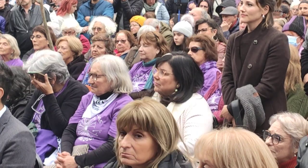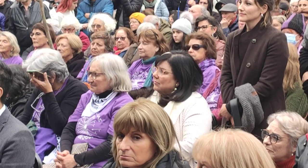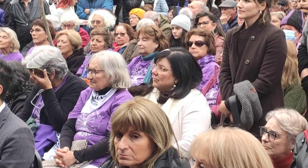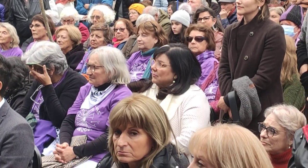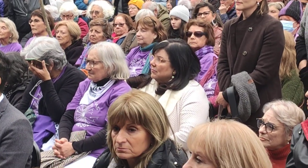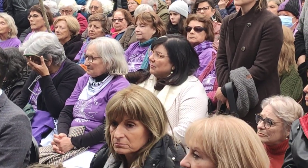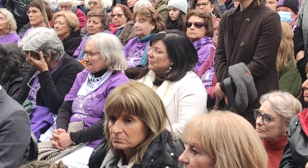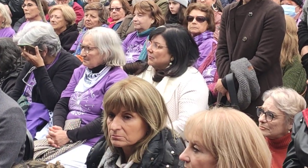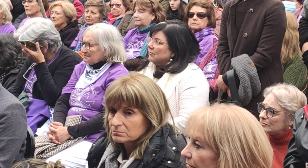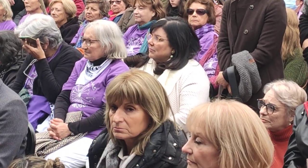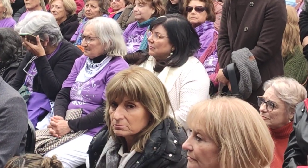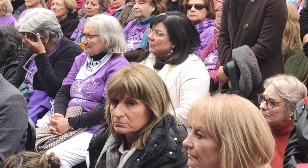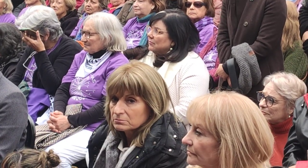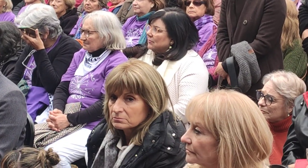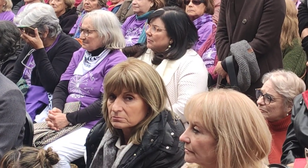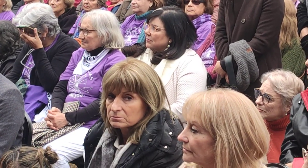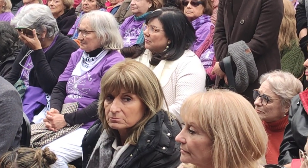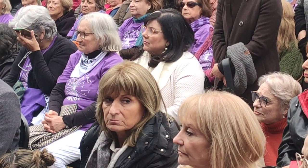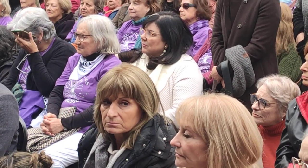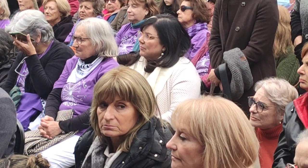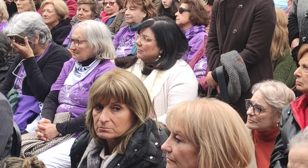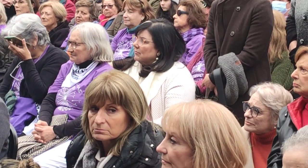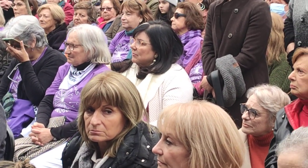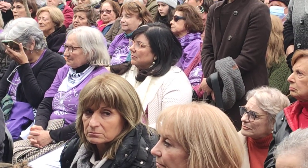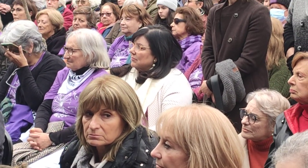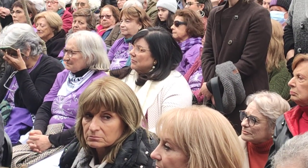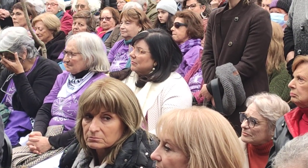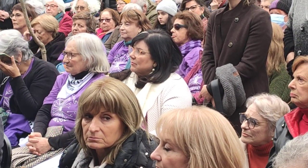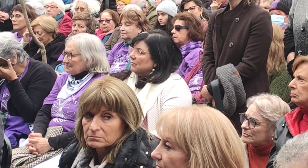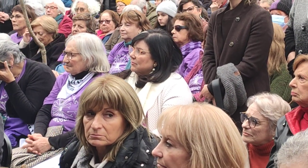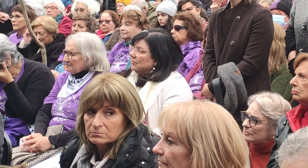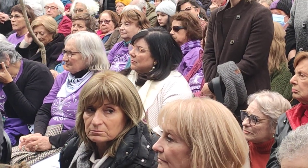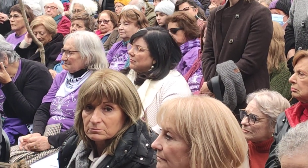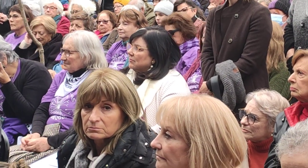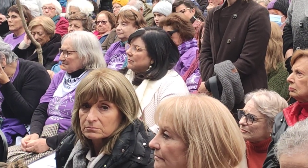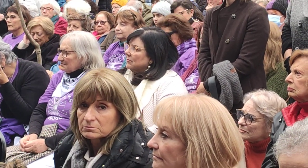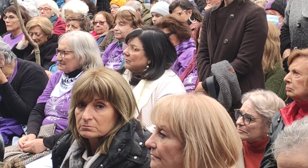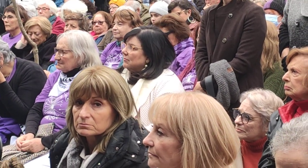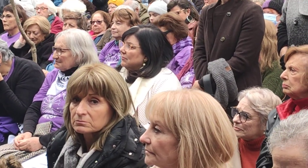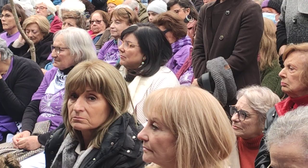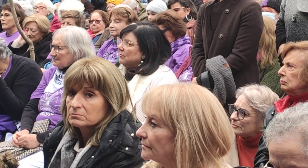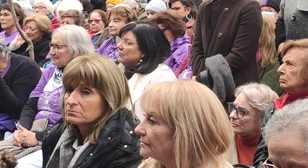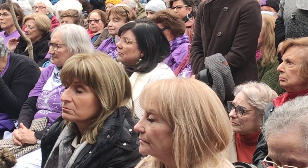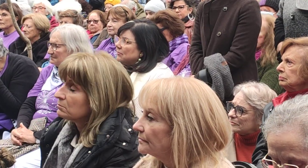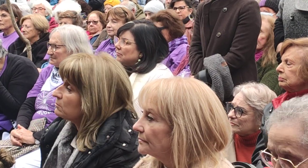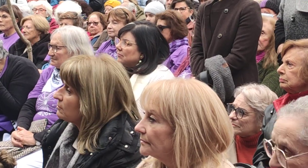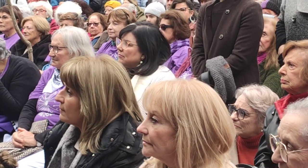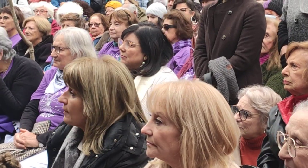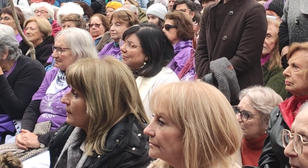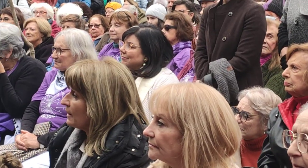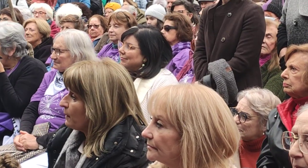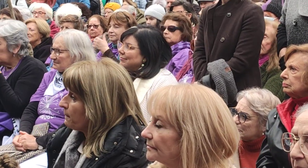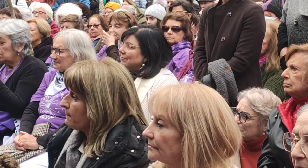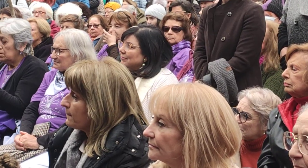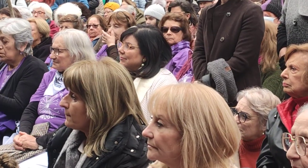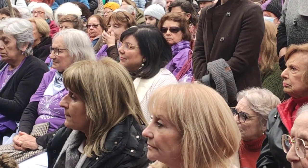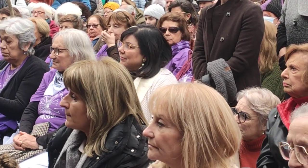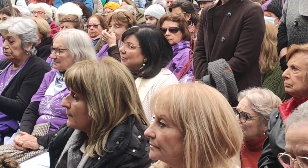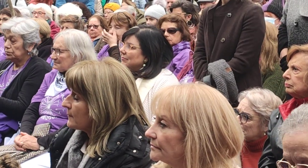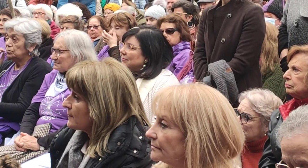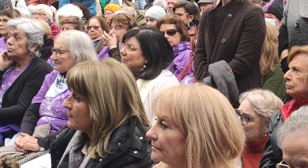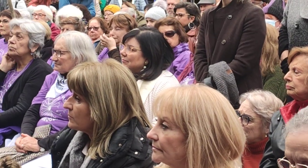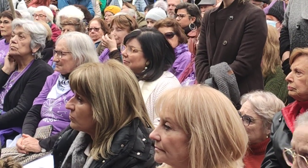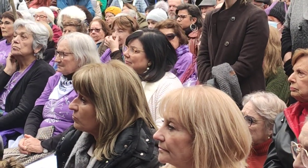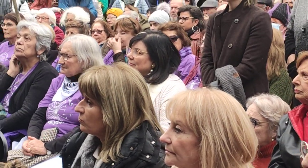este acto de homenaje a todas las compañeras que fueron presas políticas durante el terrorismo de Estado. Salud, compañeras y